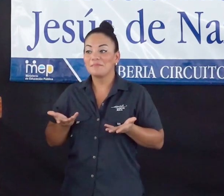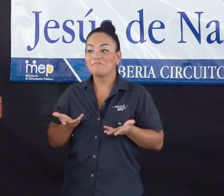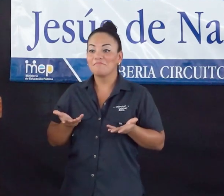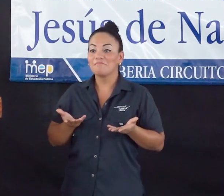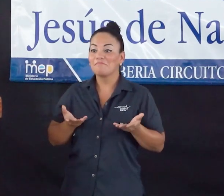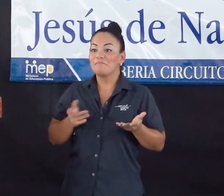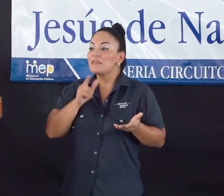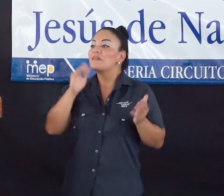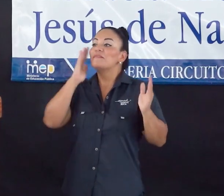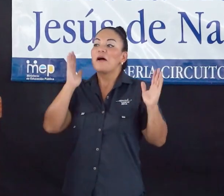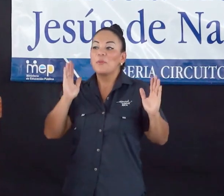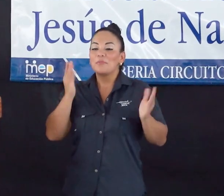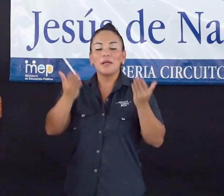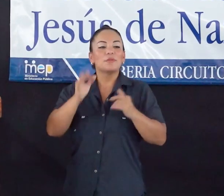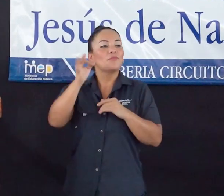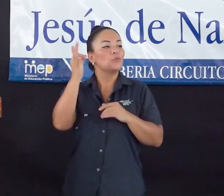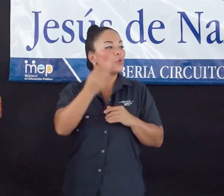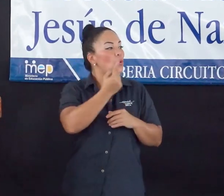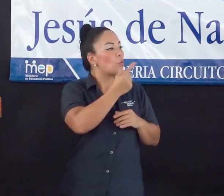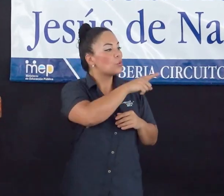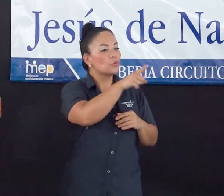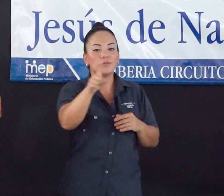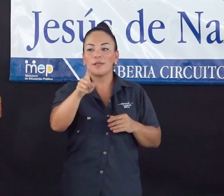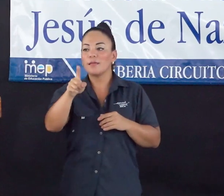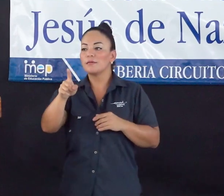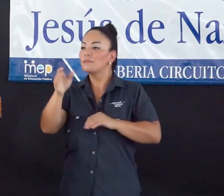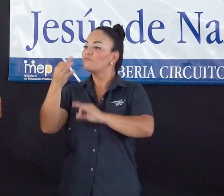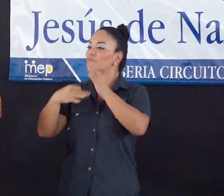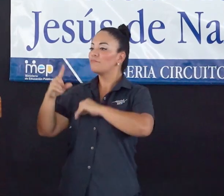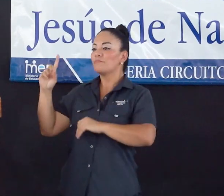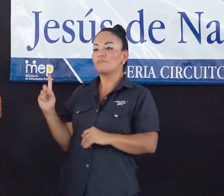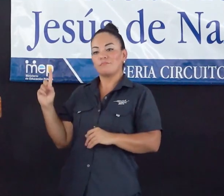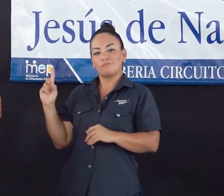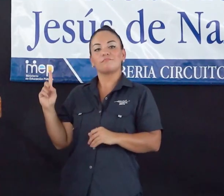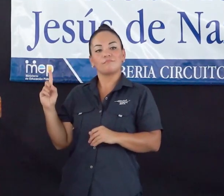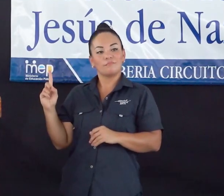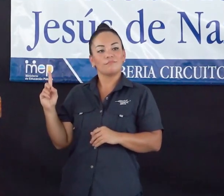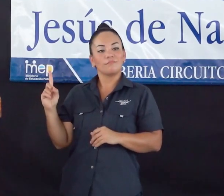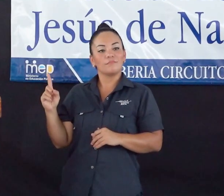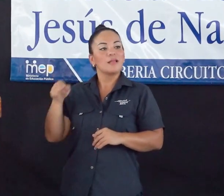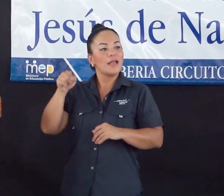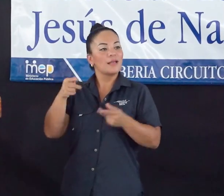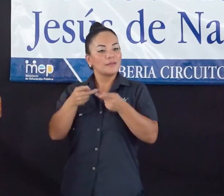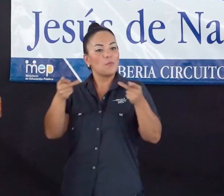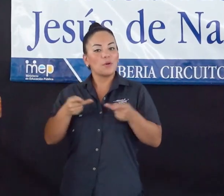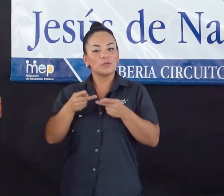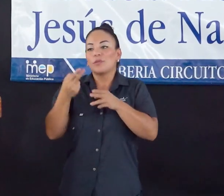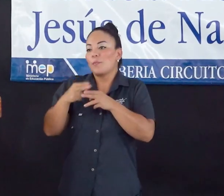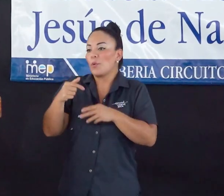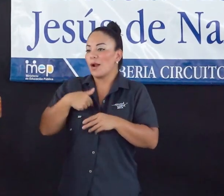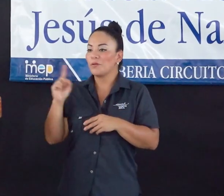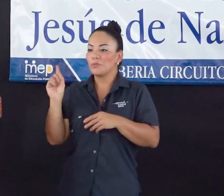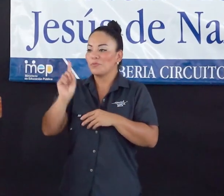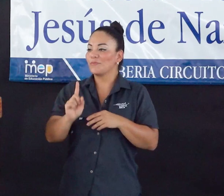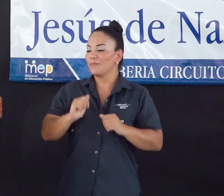tal vez algún día uno de ellos va a estar aquí en esta posición tan temporal que ocupo yo.